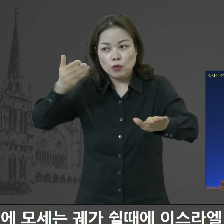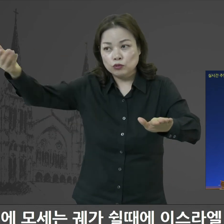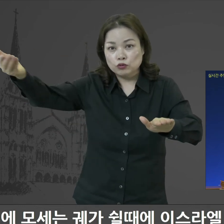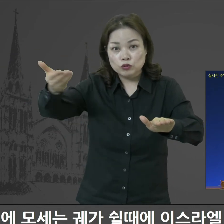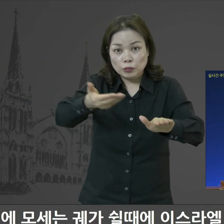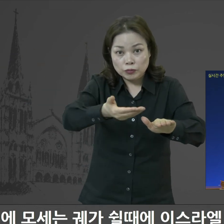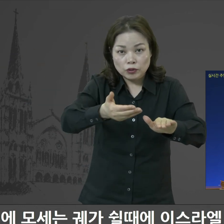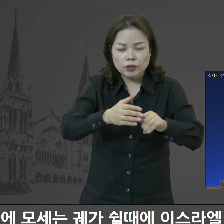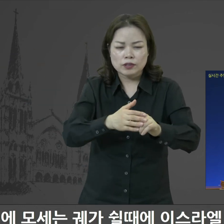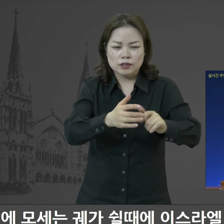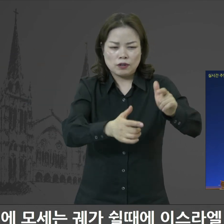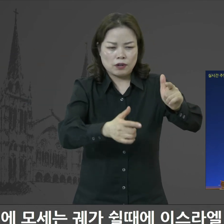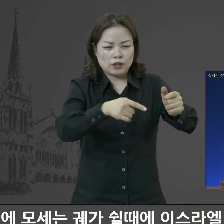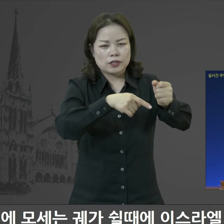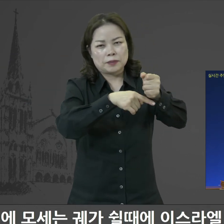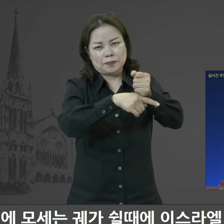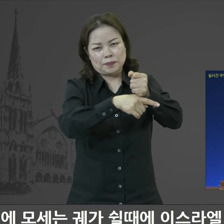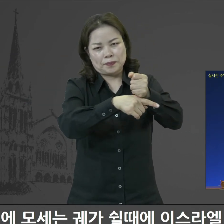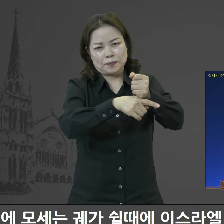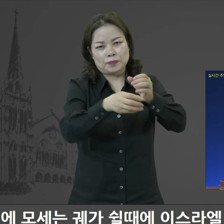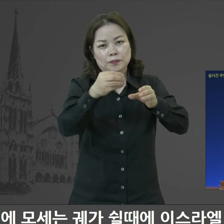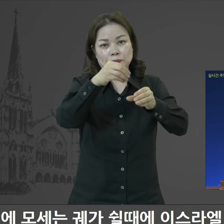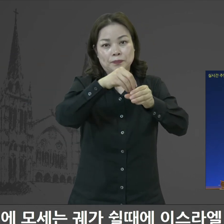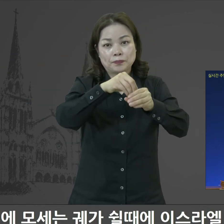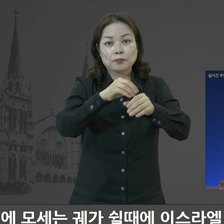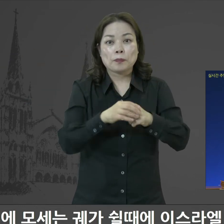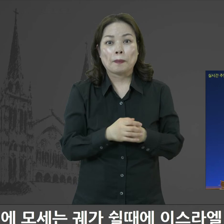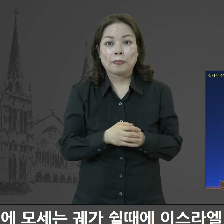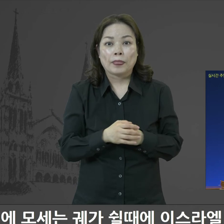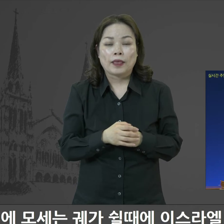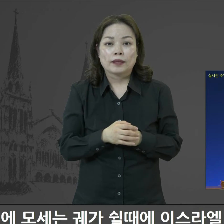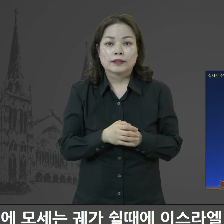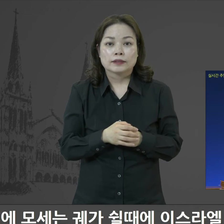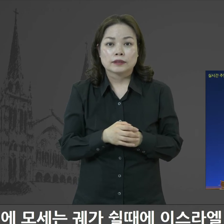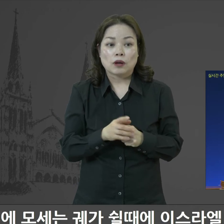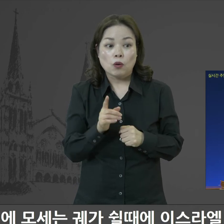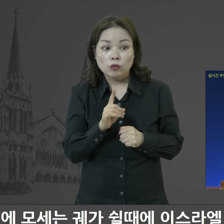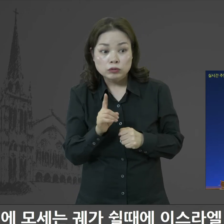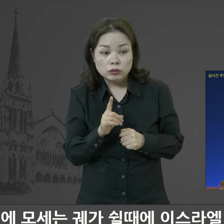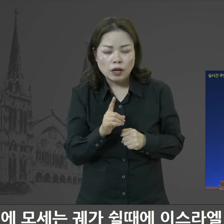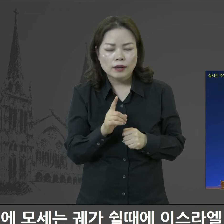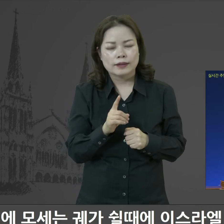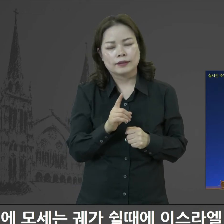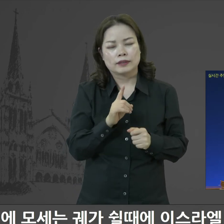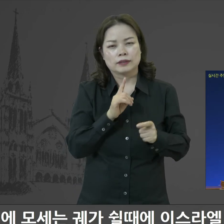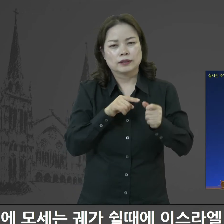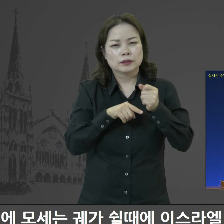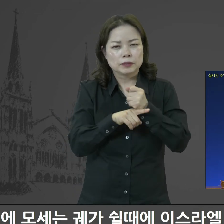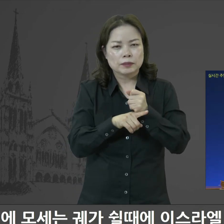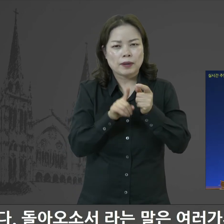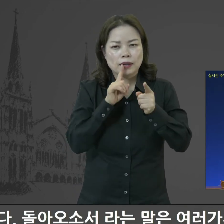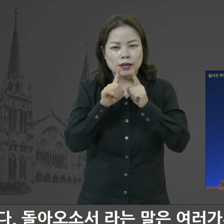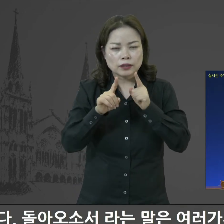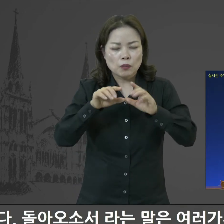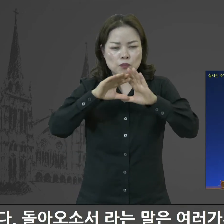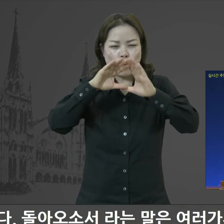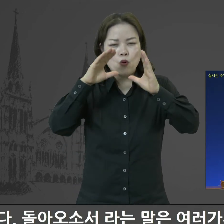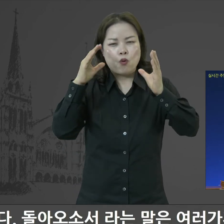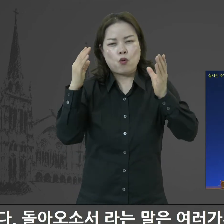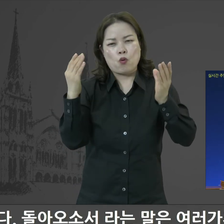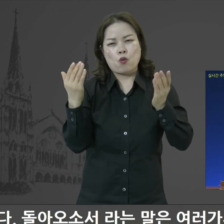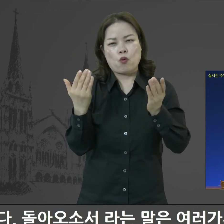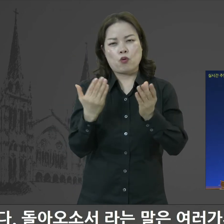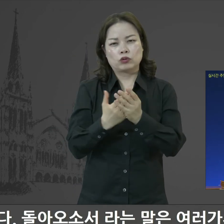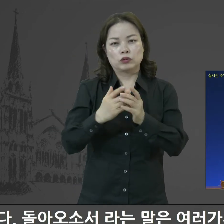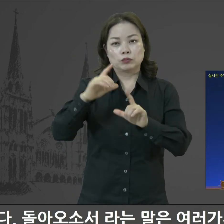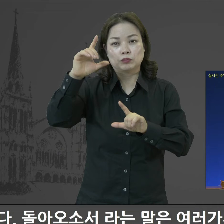주시옵소서. 여러 가지 의미들을 가지고 있는데요, 여기에서는 어느 한 가지 의미를 가지고 있다기보다 이 모든 표현을